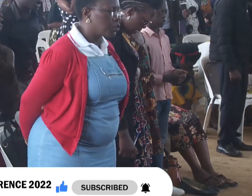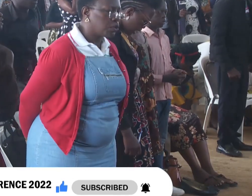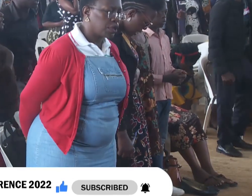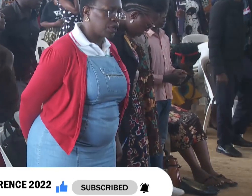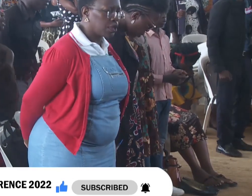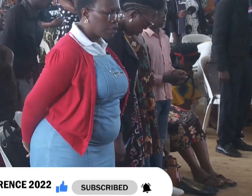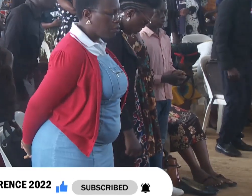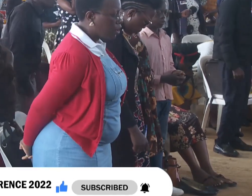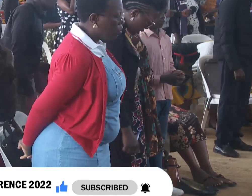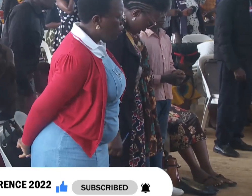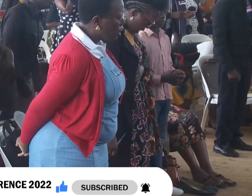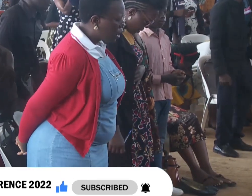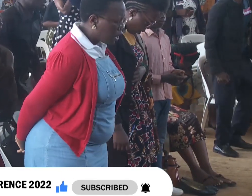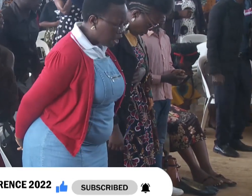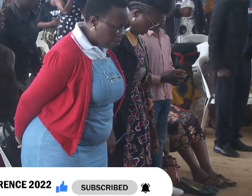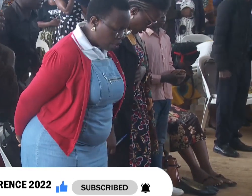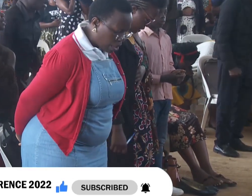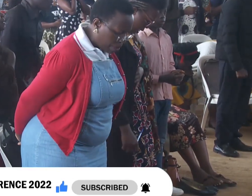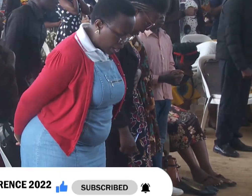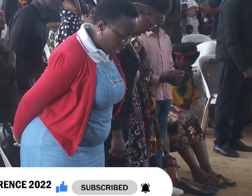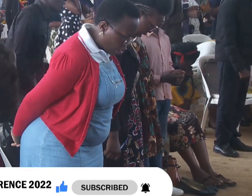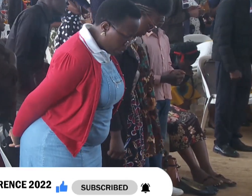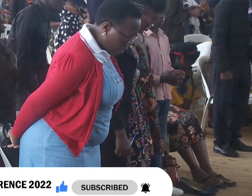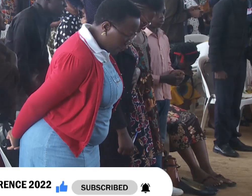abaana b'abantu okusaba ng'ategeeza nti